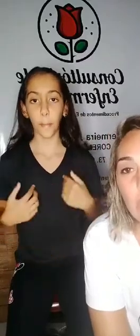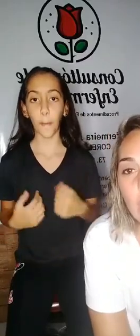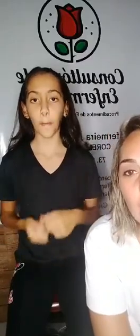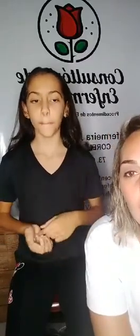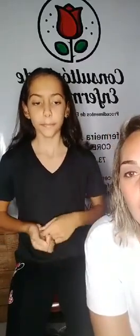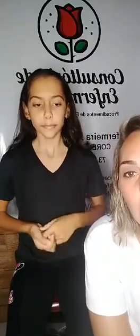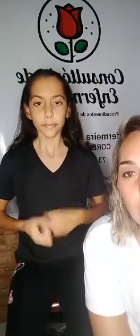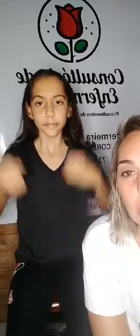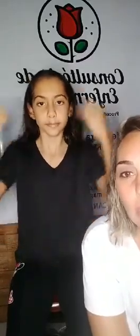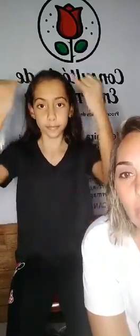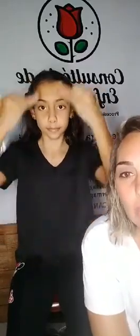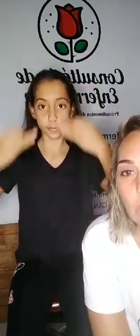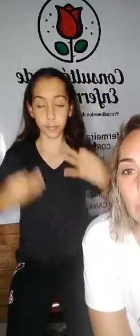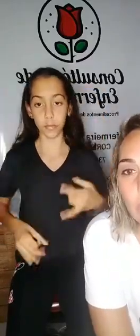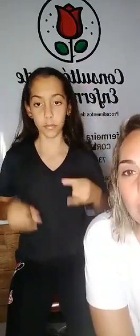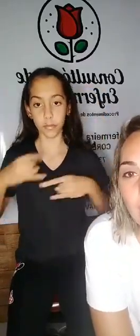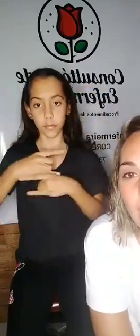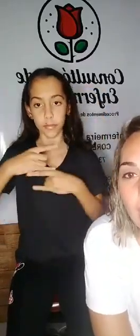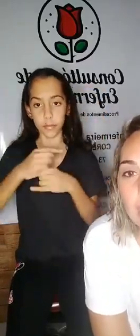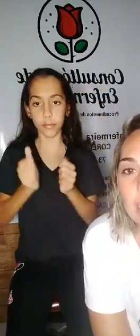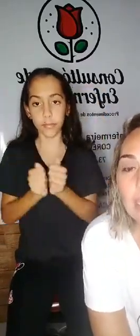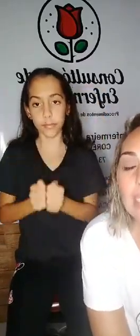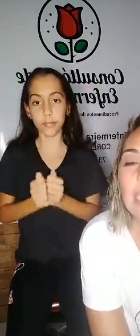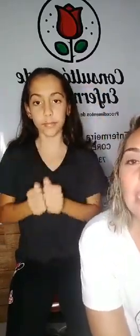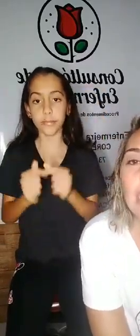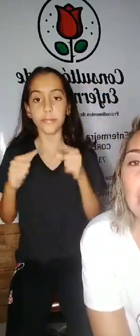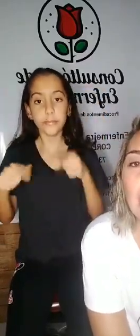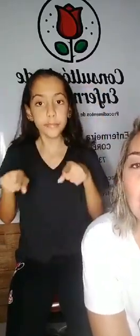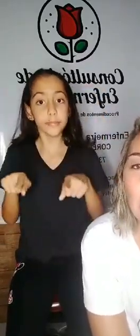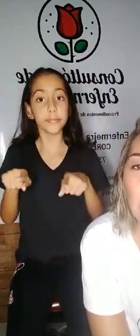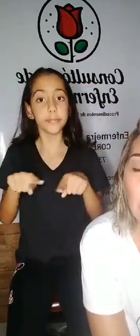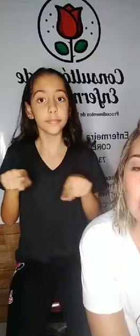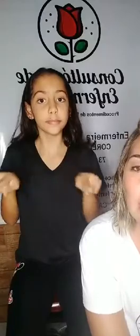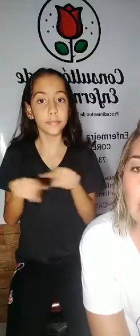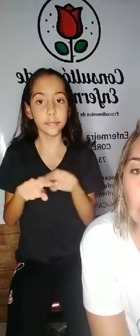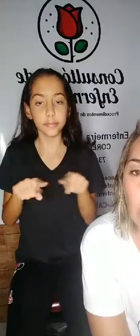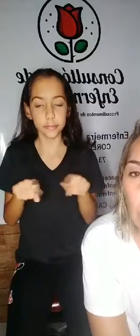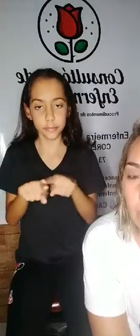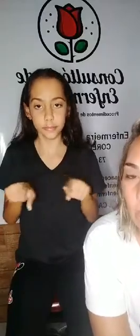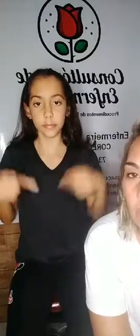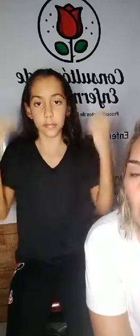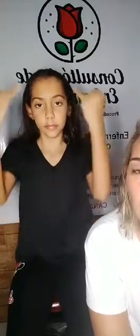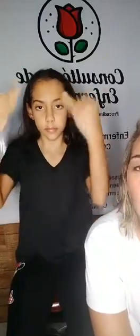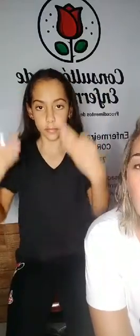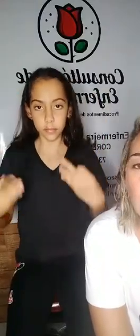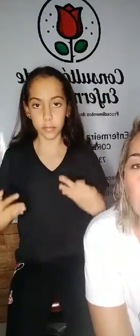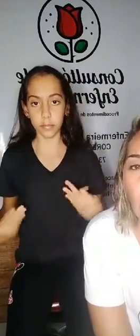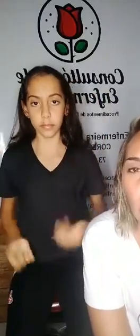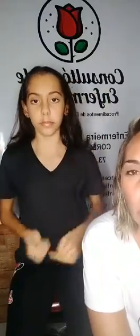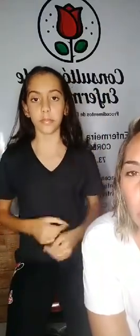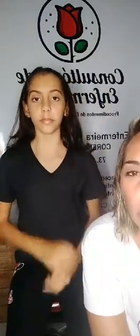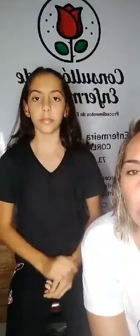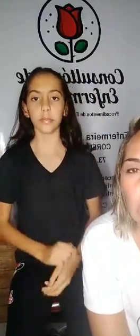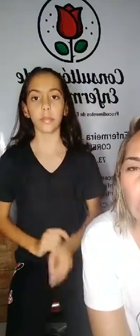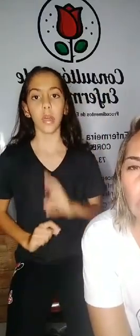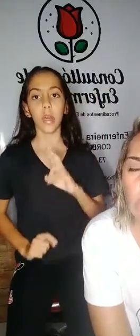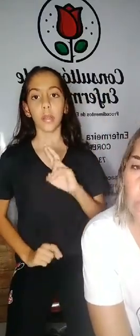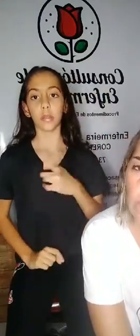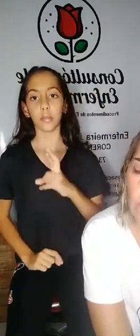gente tentar estar mais próximos de vocês, passando as informações referentes à